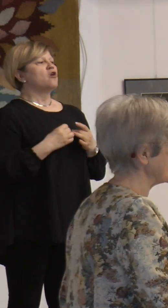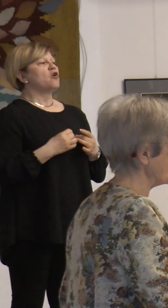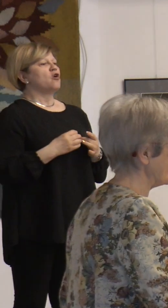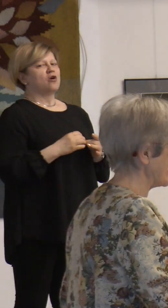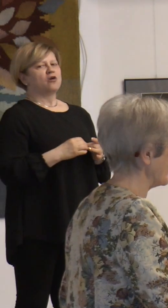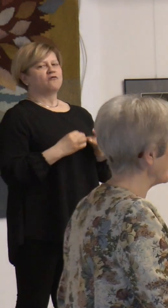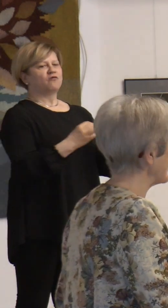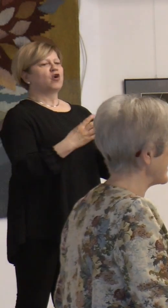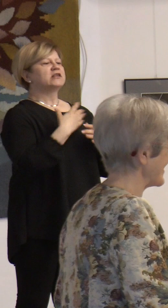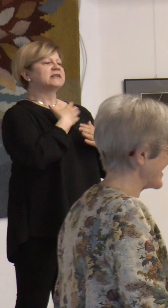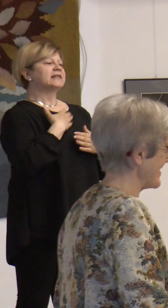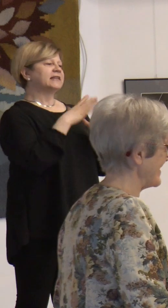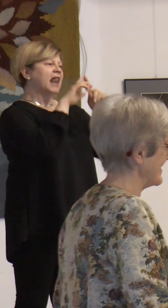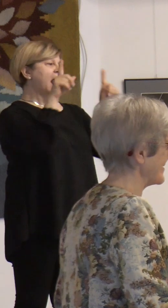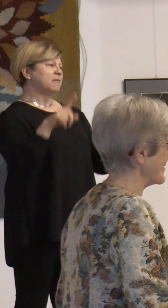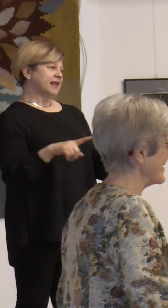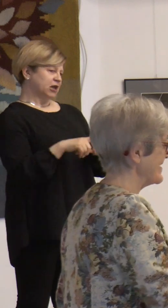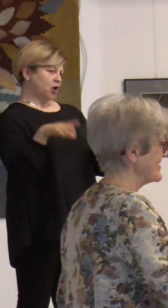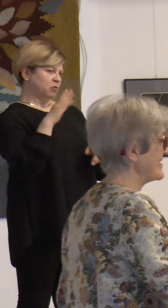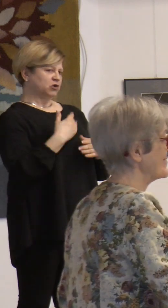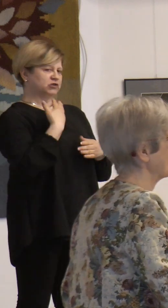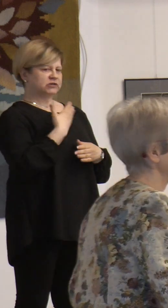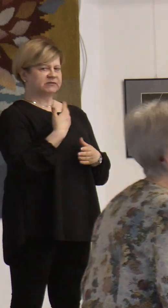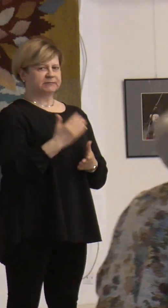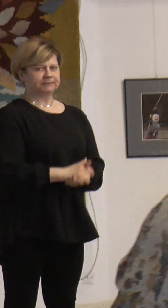szeretettel ezt a szép emléktapot és a kis ajánlásot.